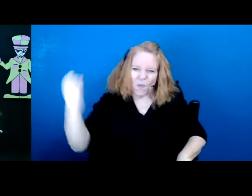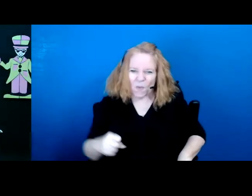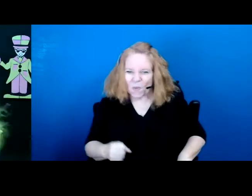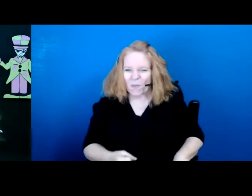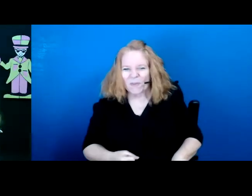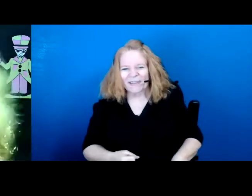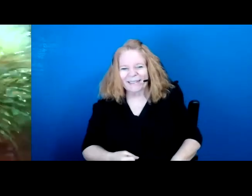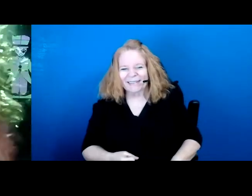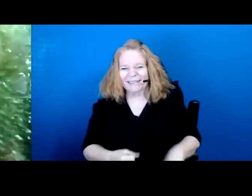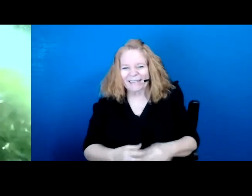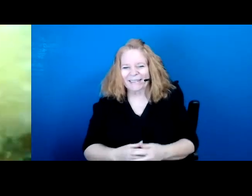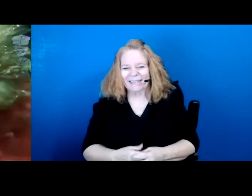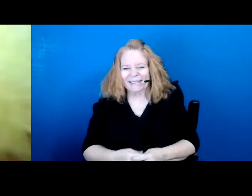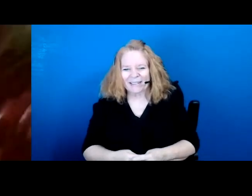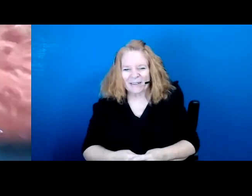duro